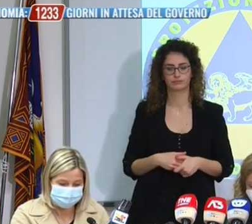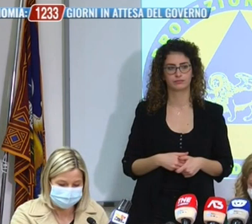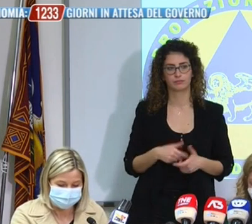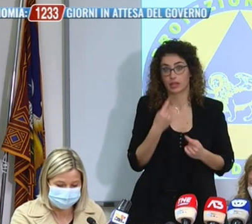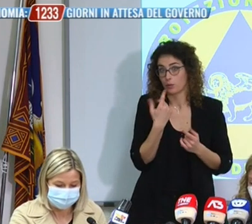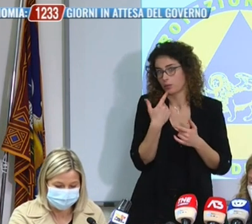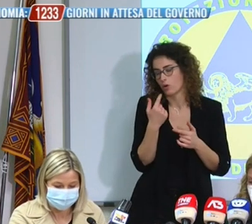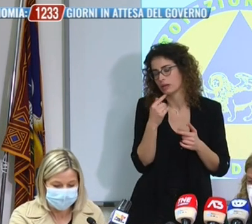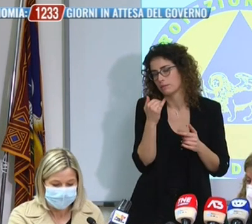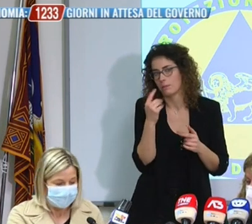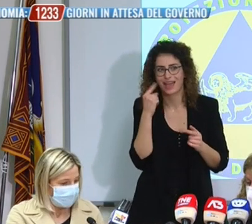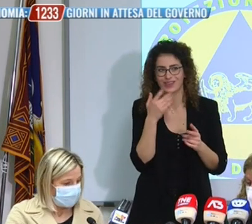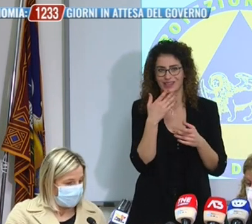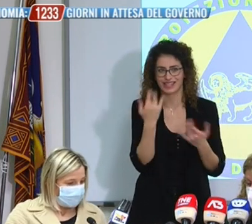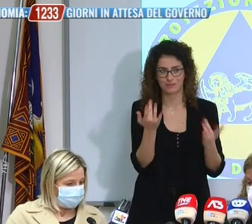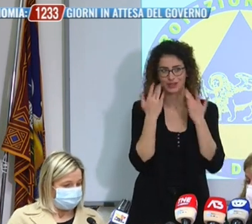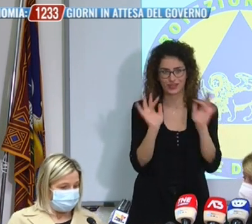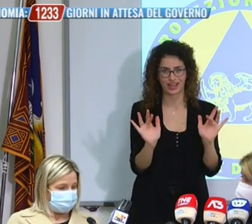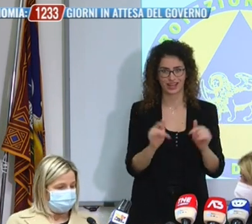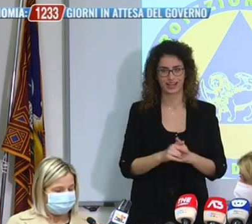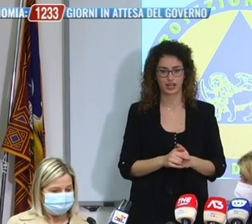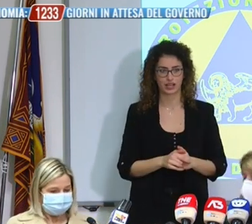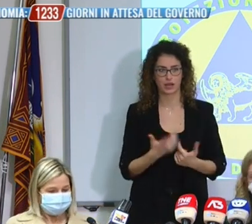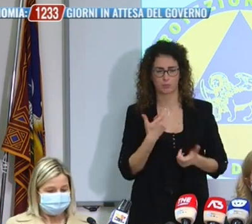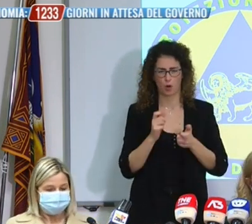dico per semplificare, non so, se mi pare...